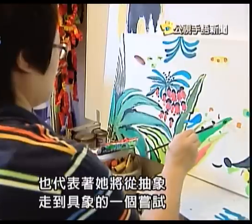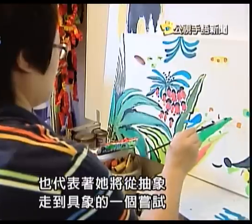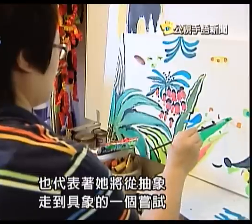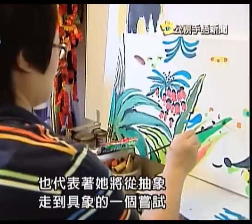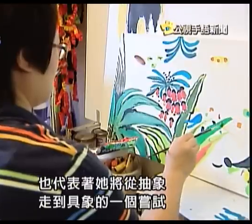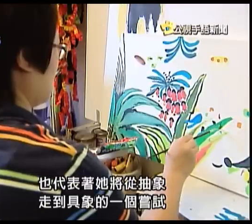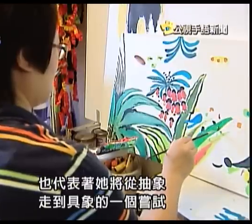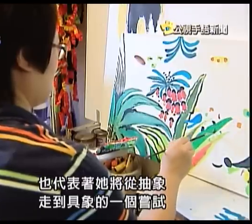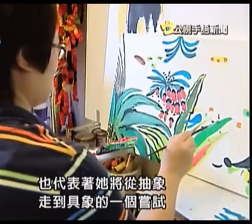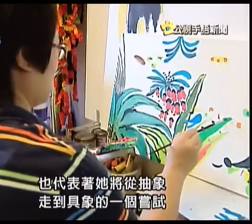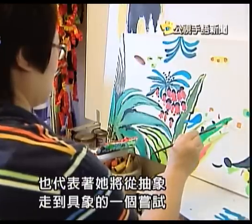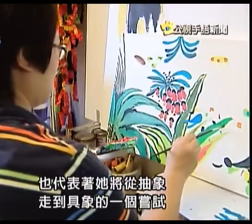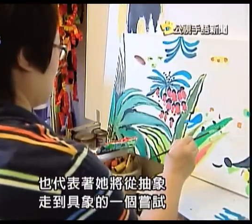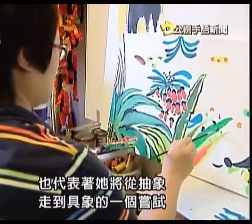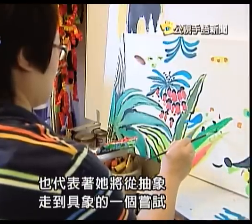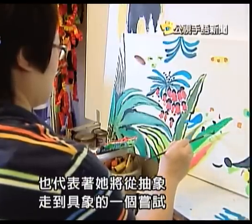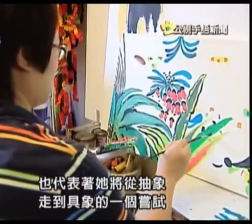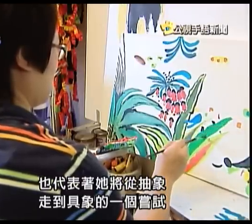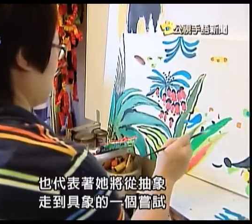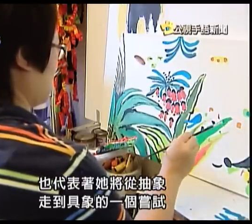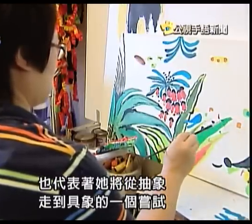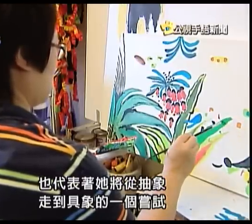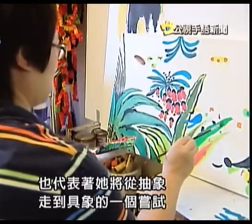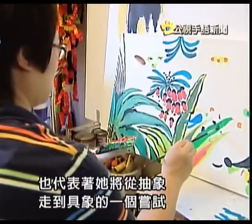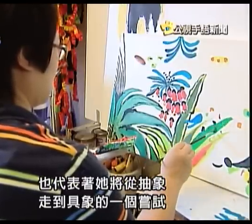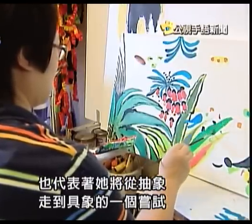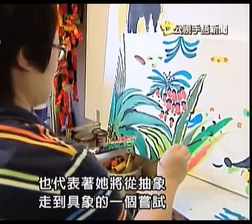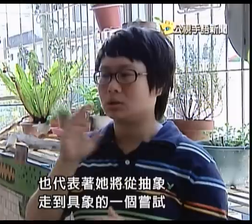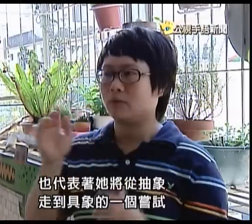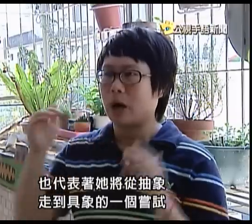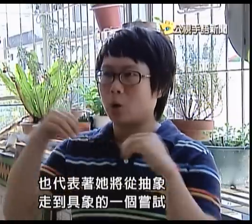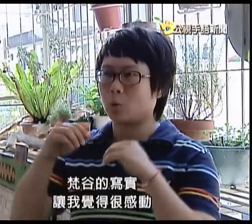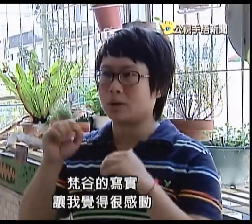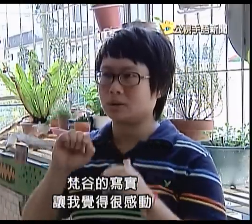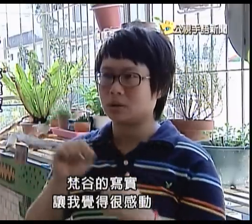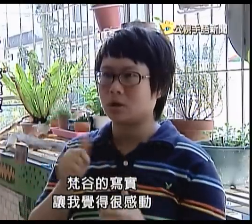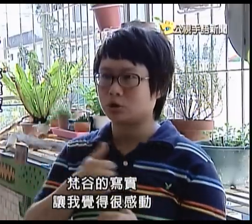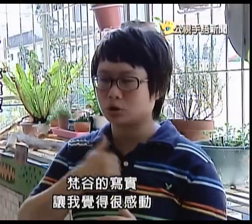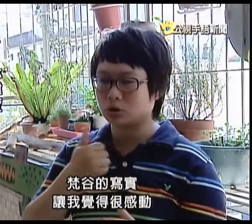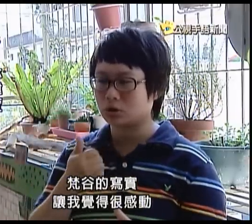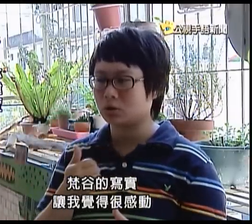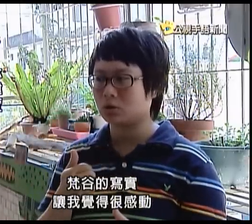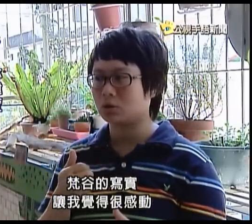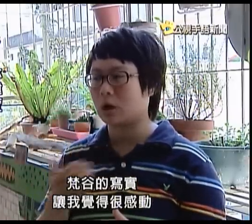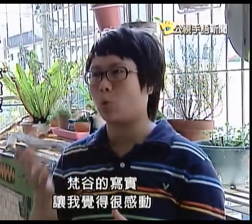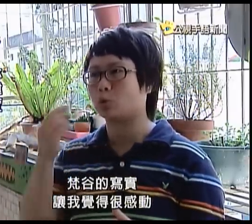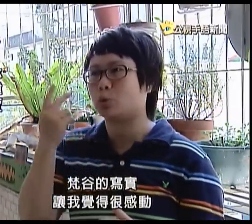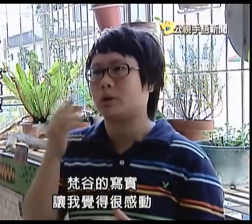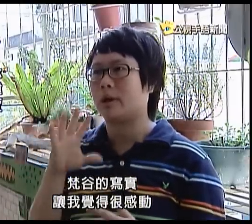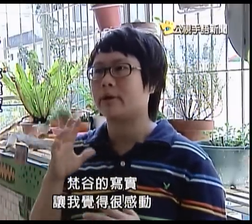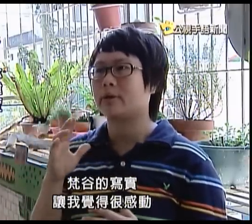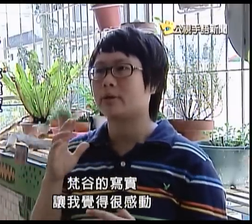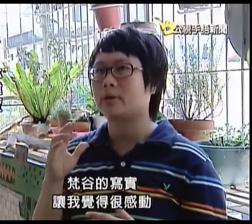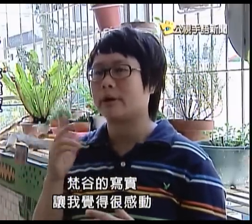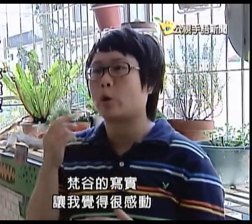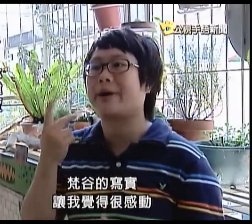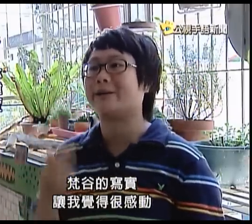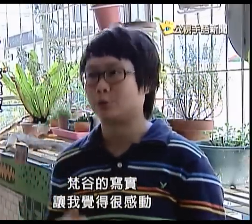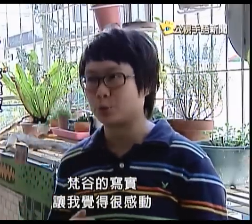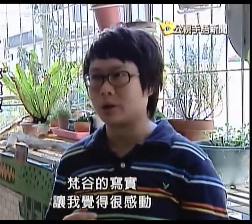他从抽象走到具象的一个尝试。 法国的事情让我觉得很有感觉，